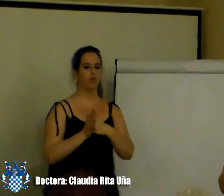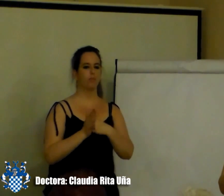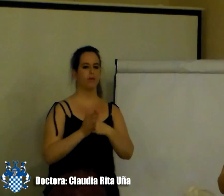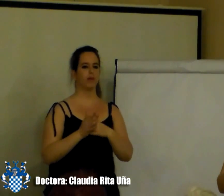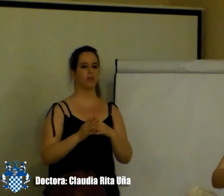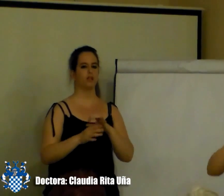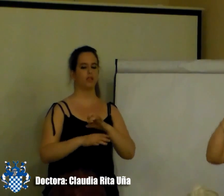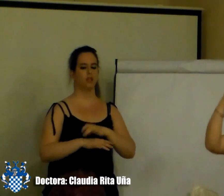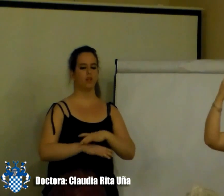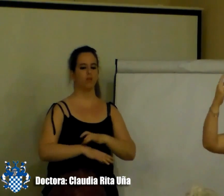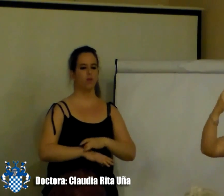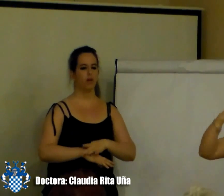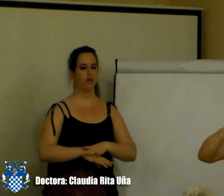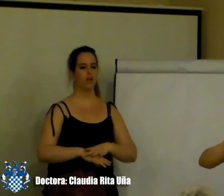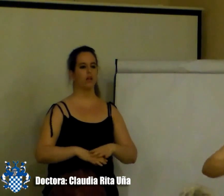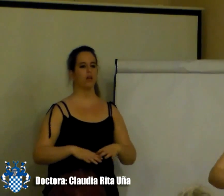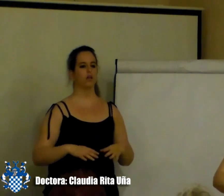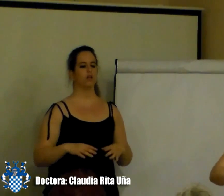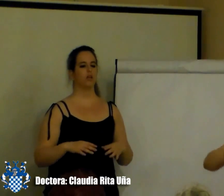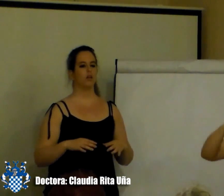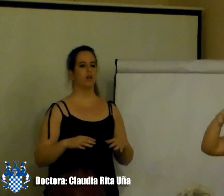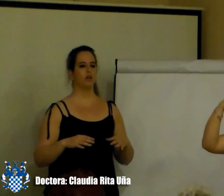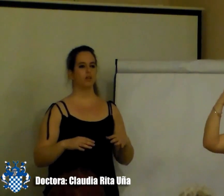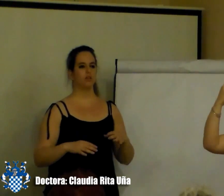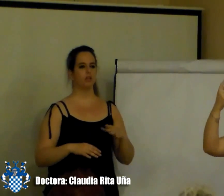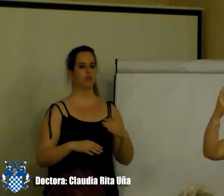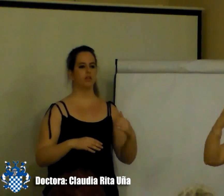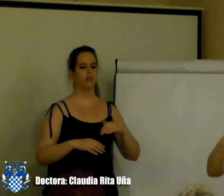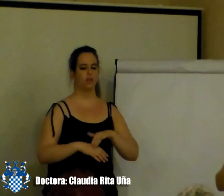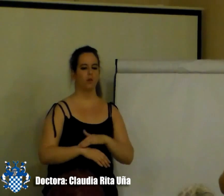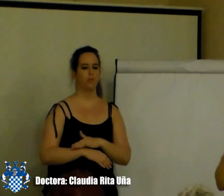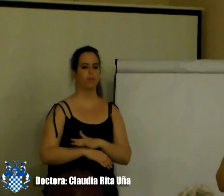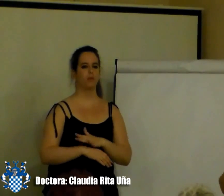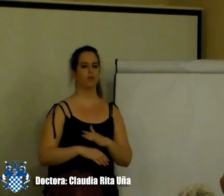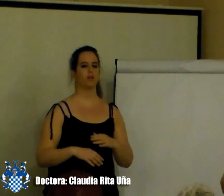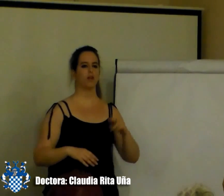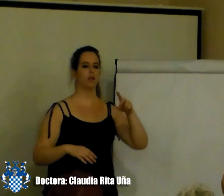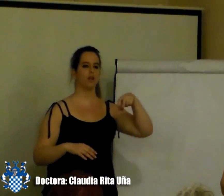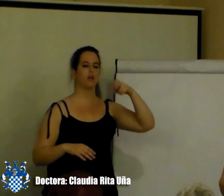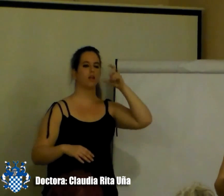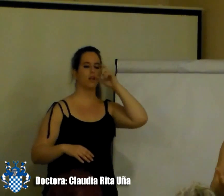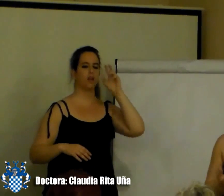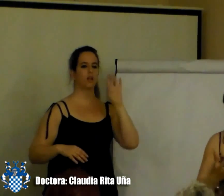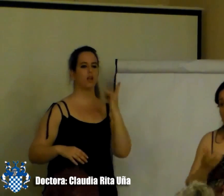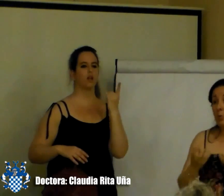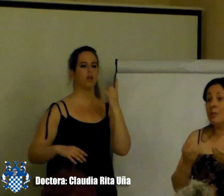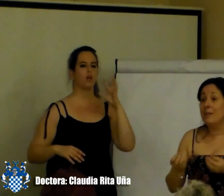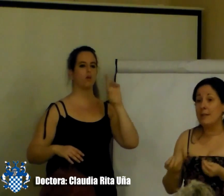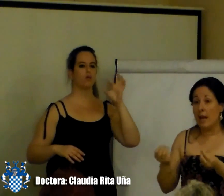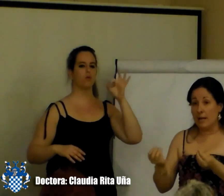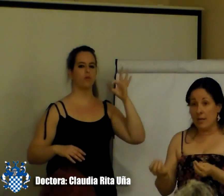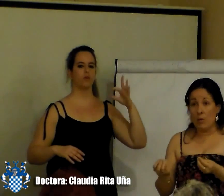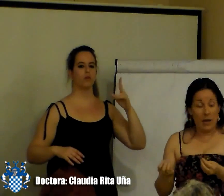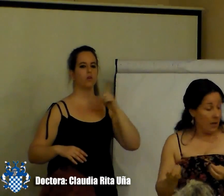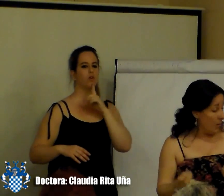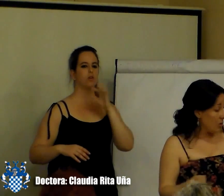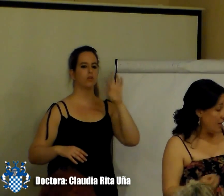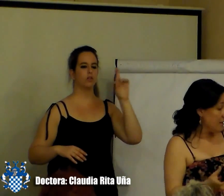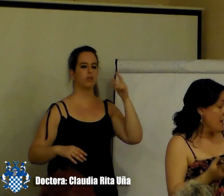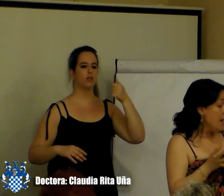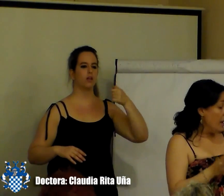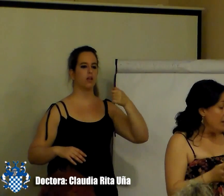con más facilidad y también transporta neurotransmisores y le proporciona una circulación útil, nutricia a las